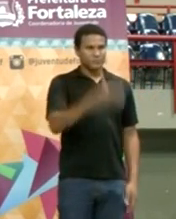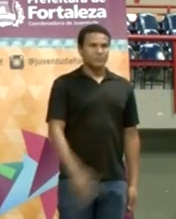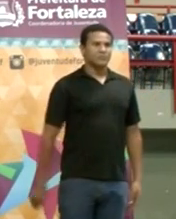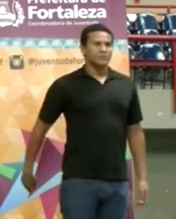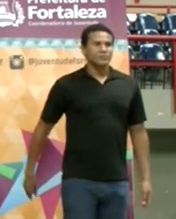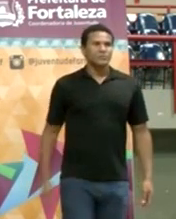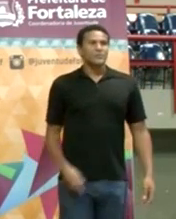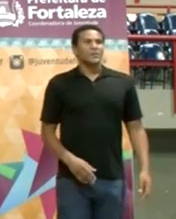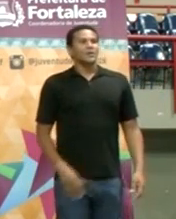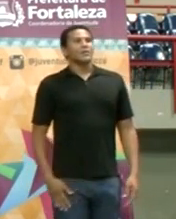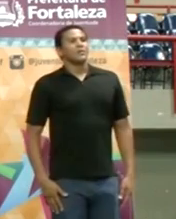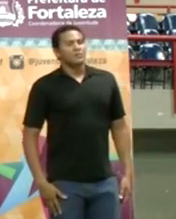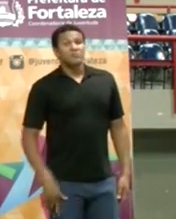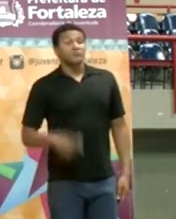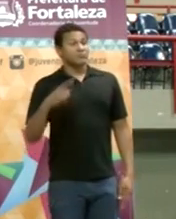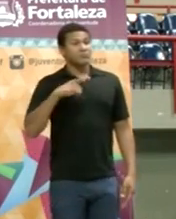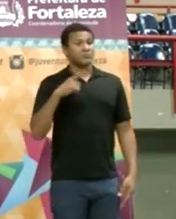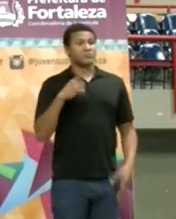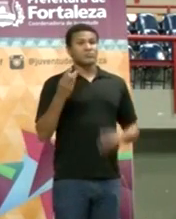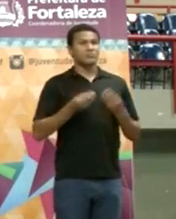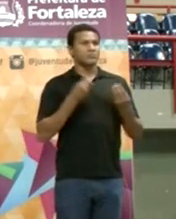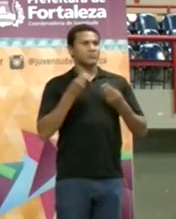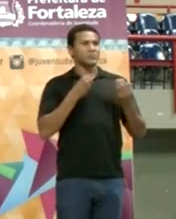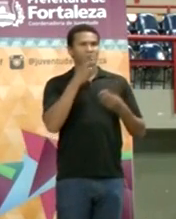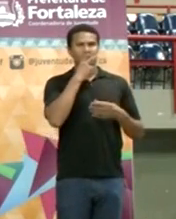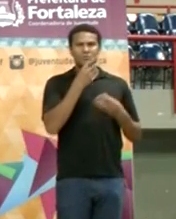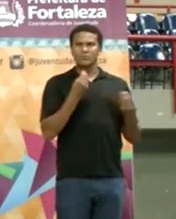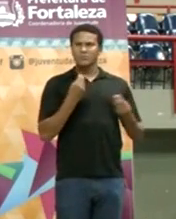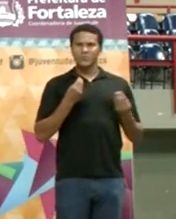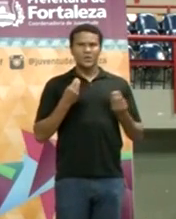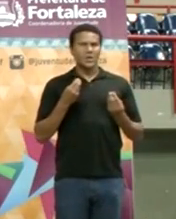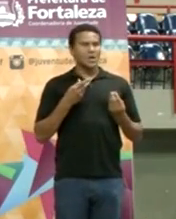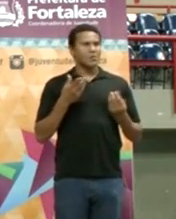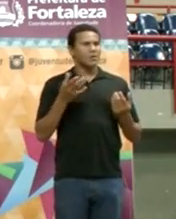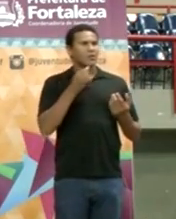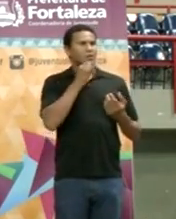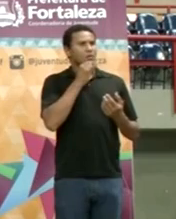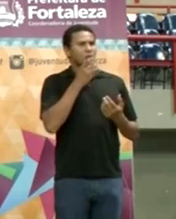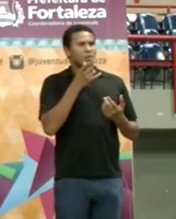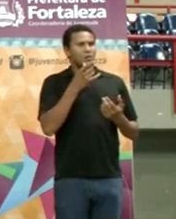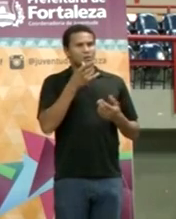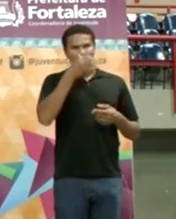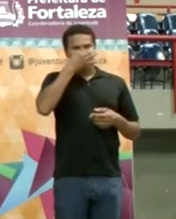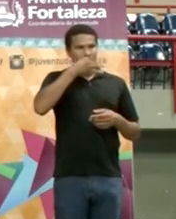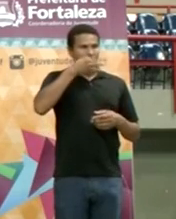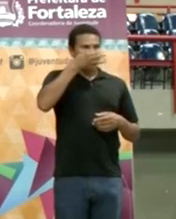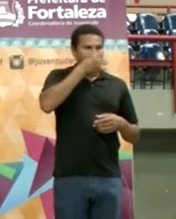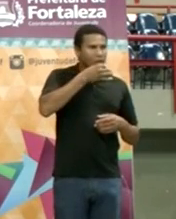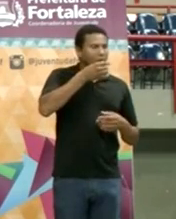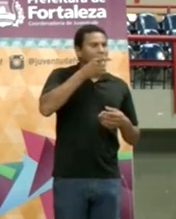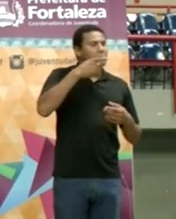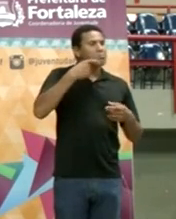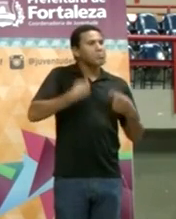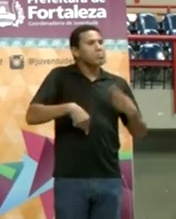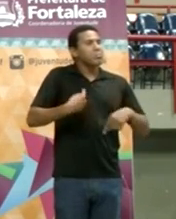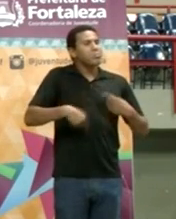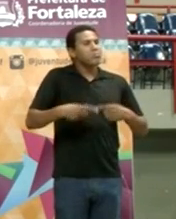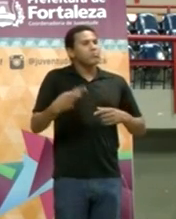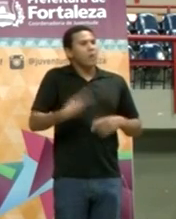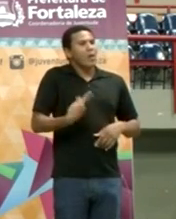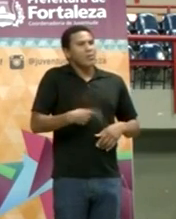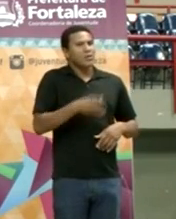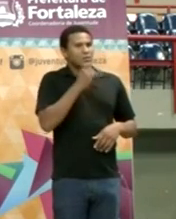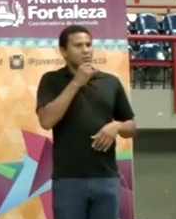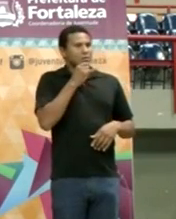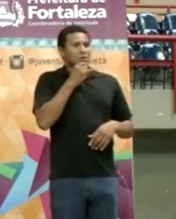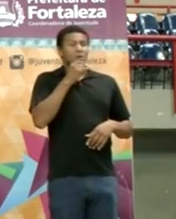transmissão. Como eu posso me contaminar com HIV, pessoal? Através de secreções orgânicas. A